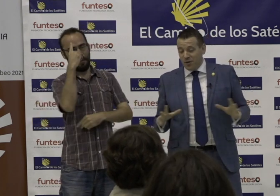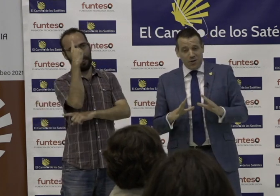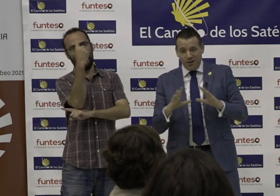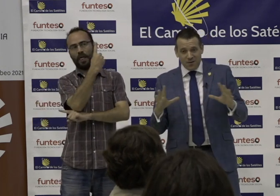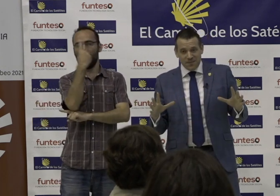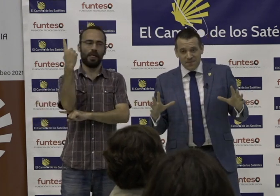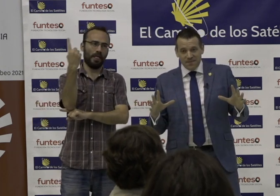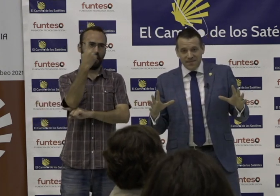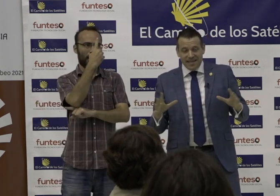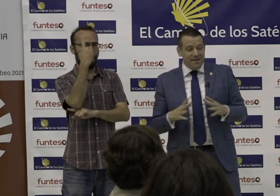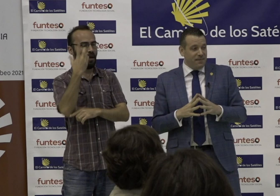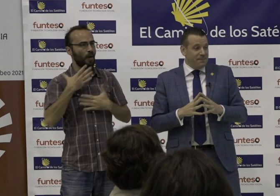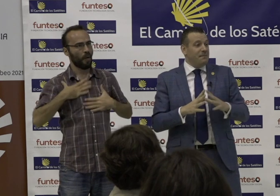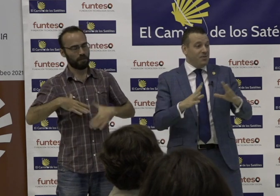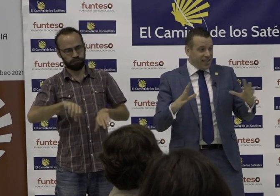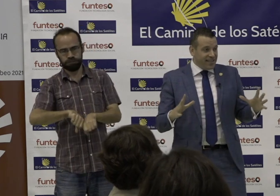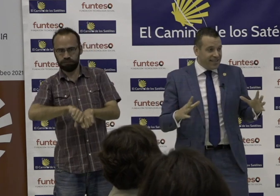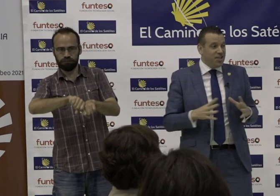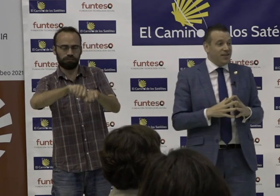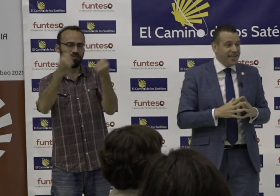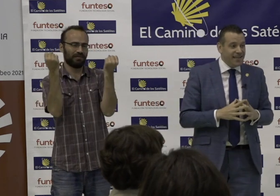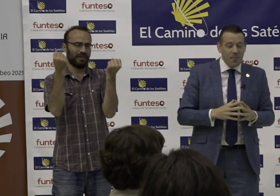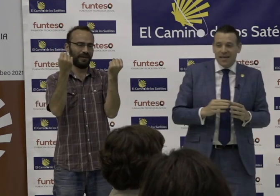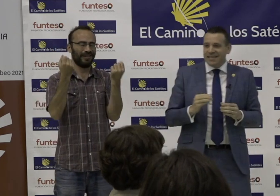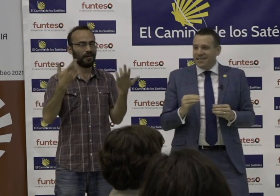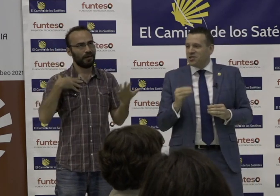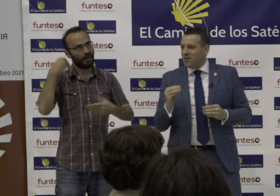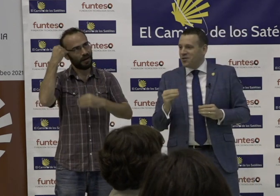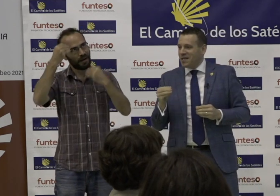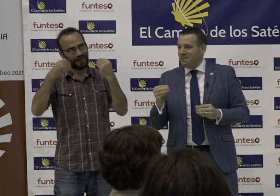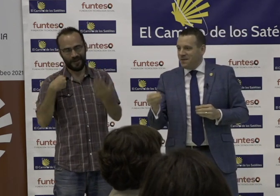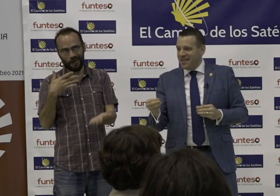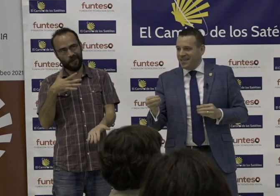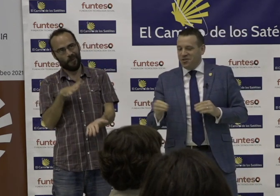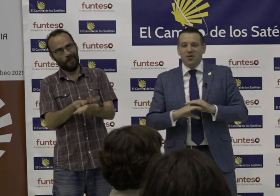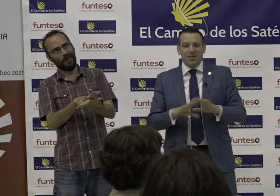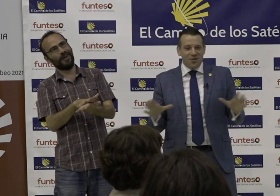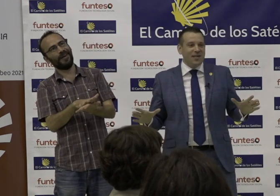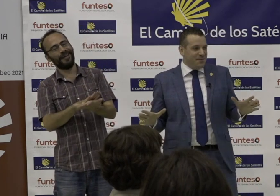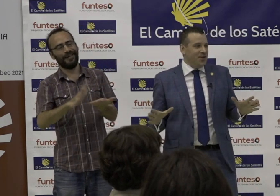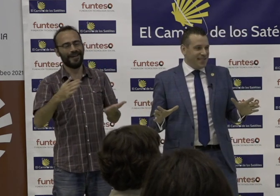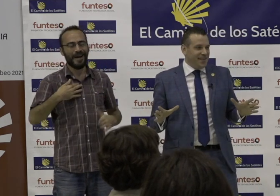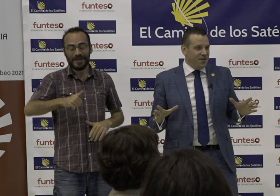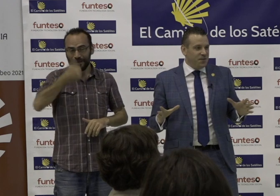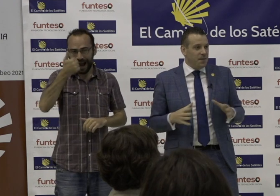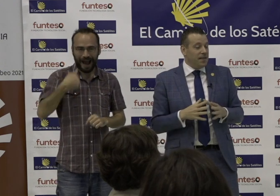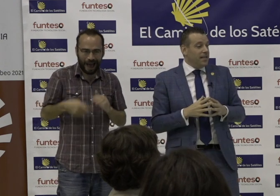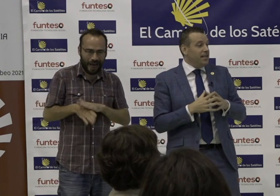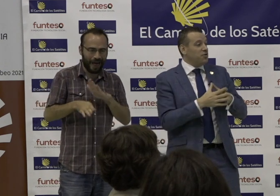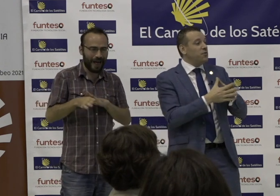el cuerpo destrozado, en plan, me moría, y yo dije, si esto va a costar mi vida, yo abandono el Camino de